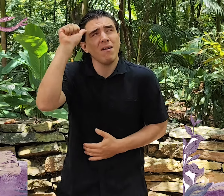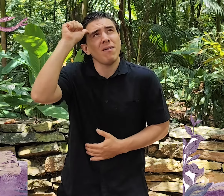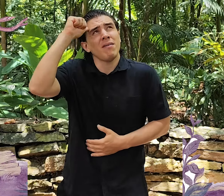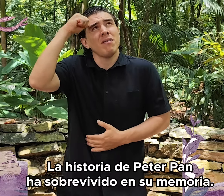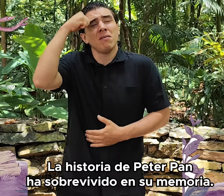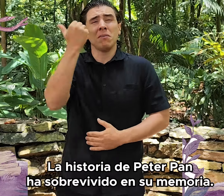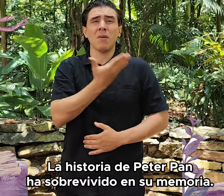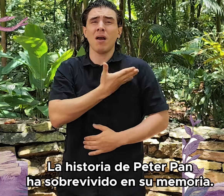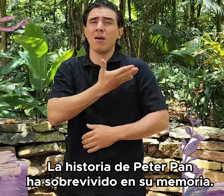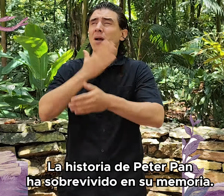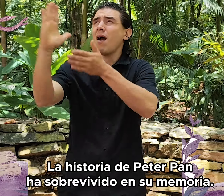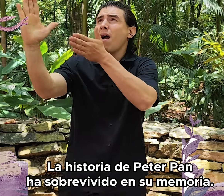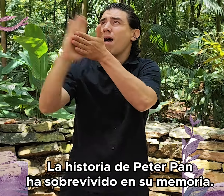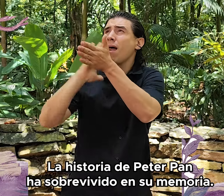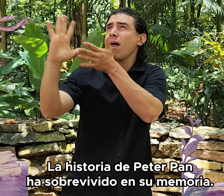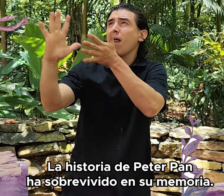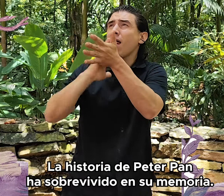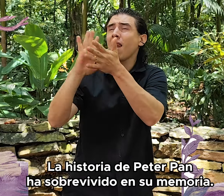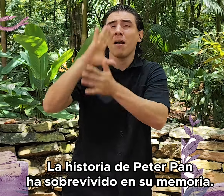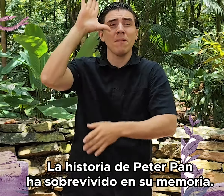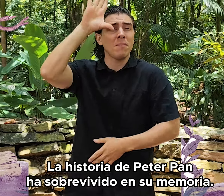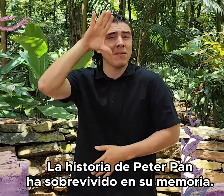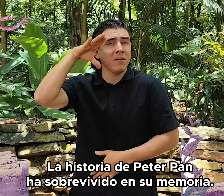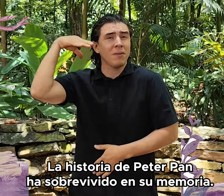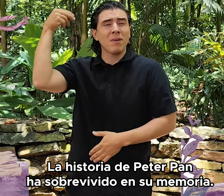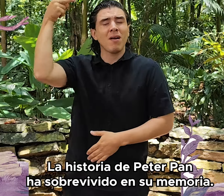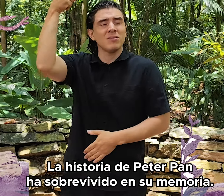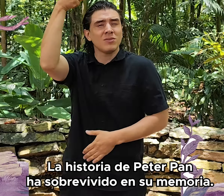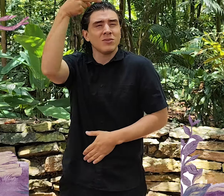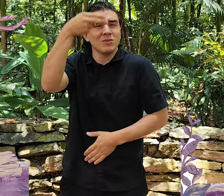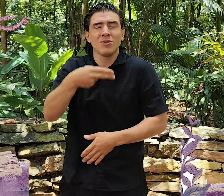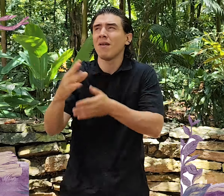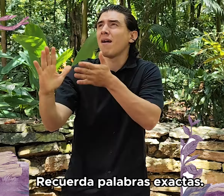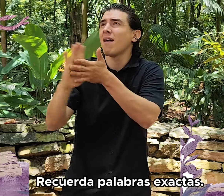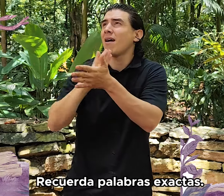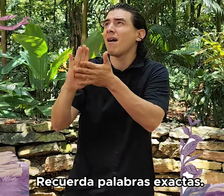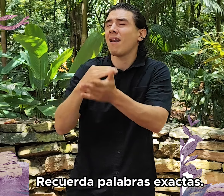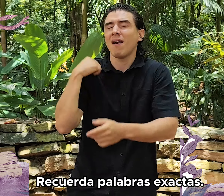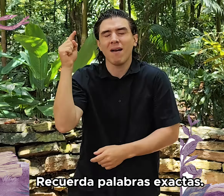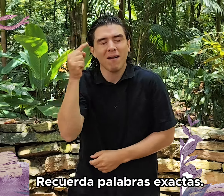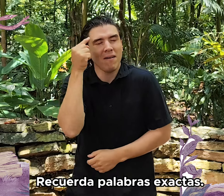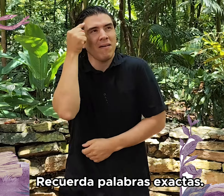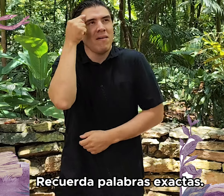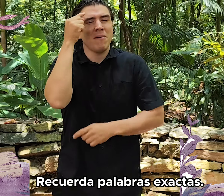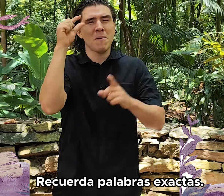La historia de Peter Pan ha sobrevivido en su memoria. Recuerda palabras exactas,